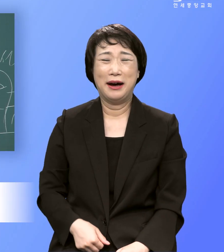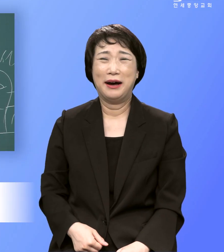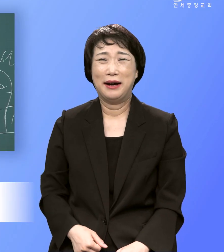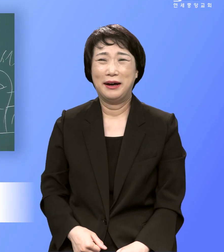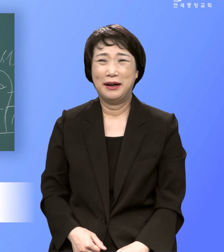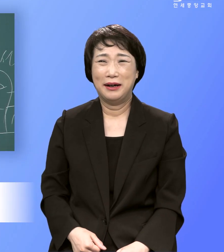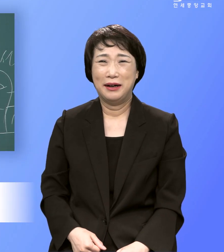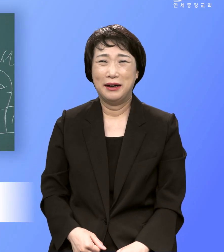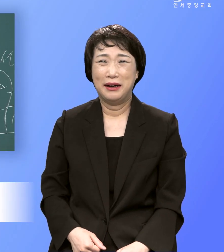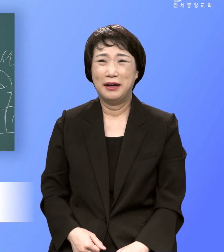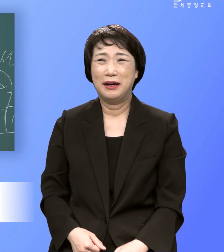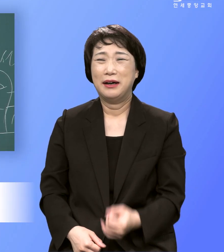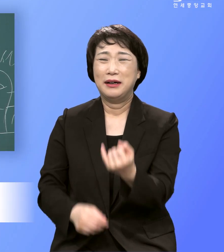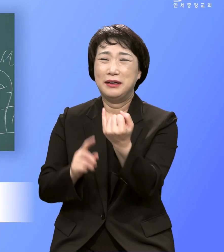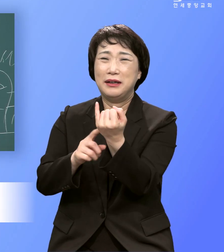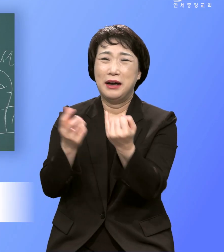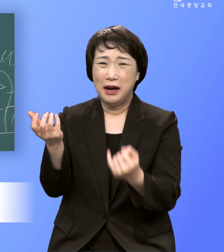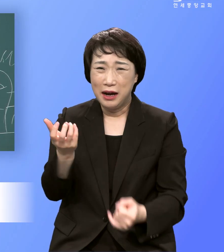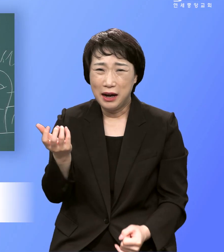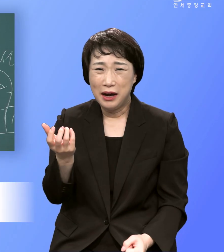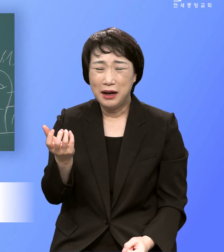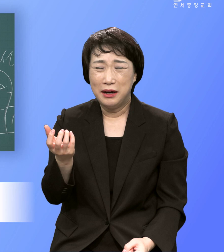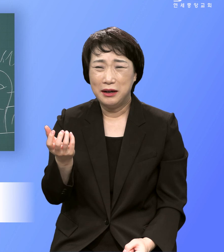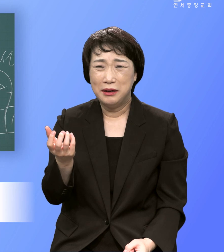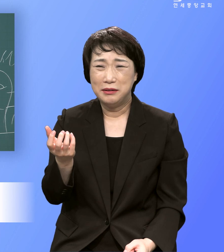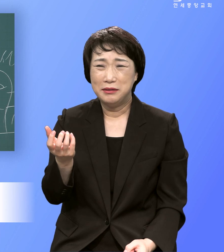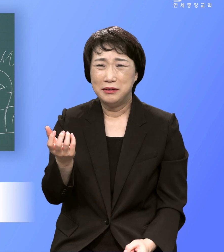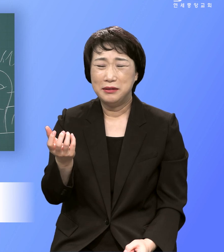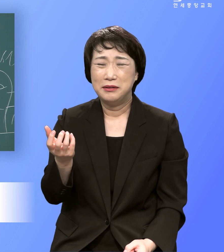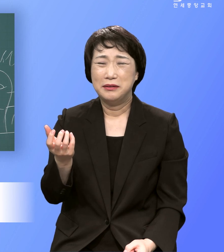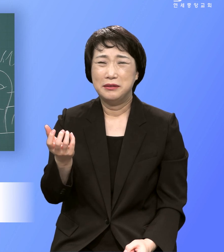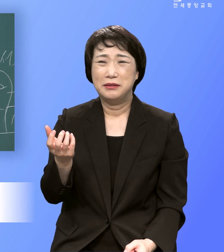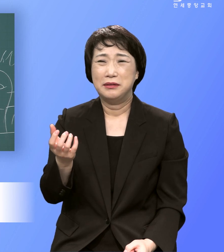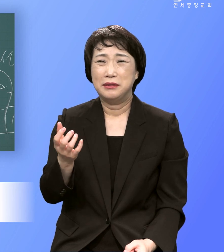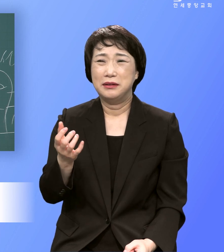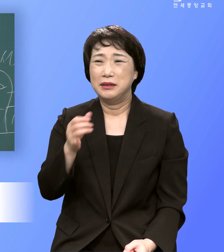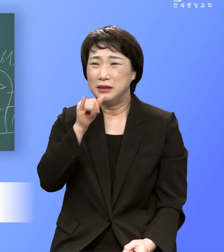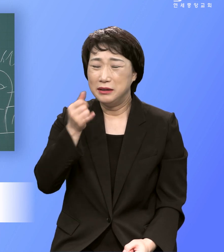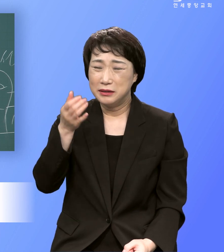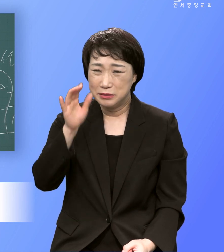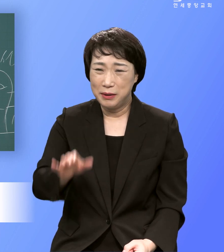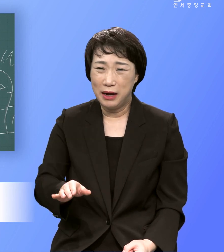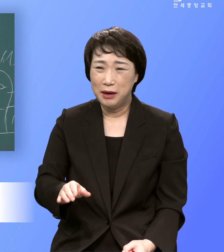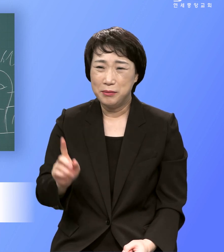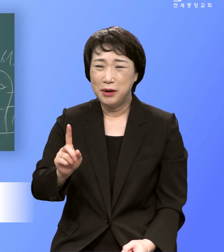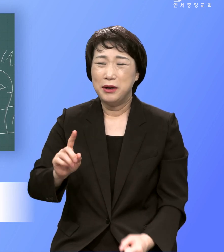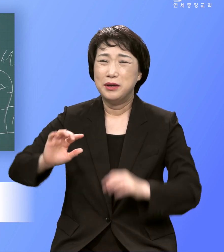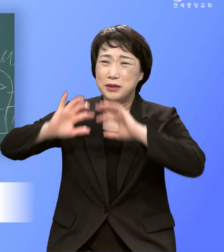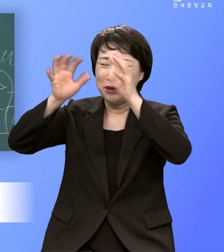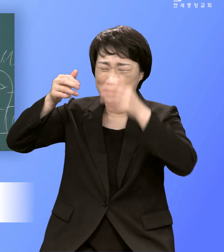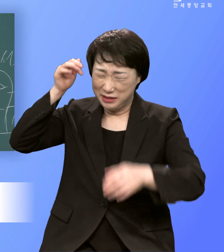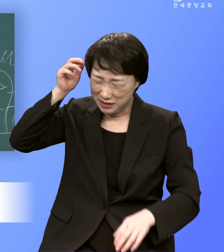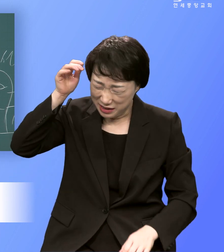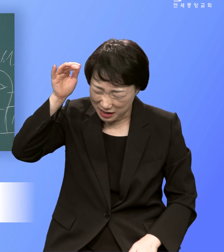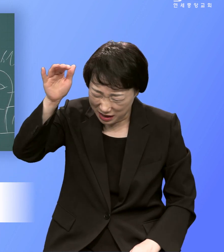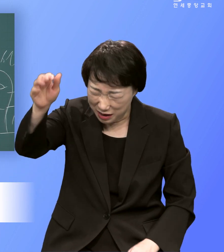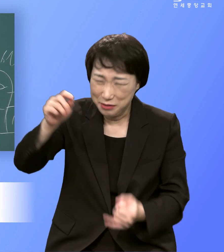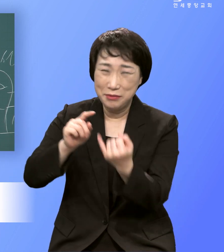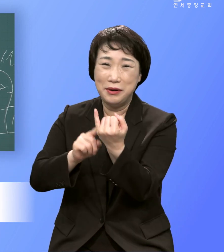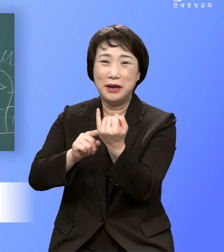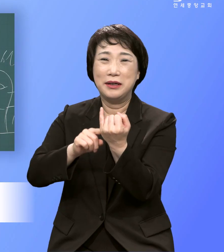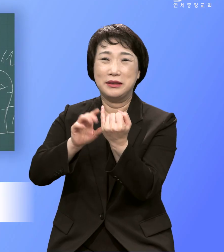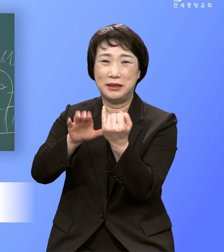아픔, 고통, 괴로움 중에 그 천국을 열망하며 사모을